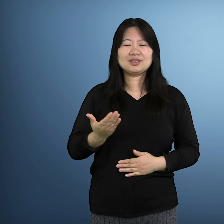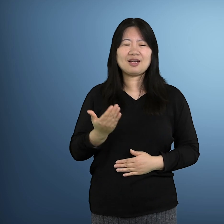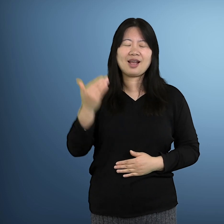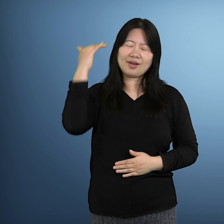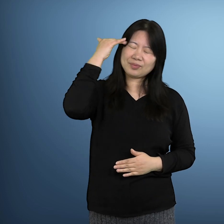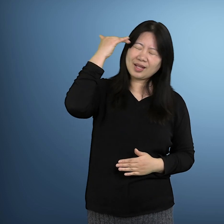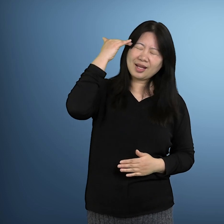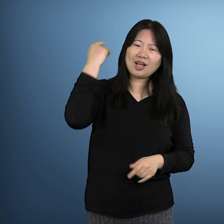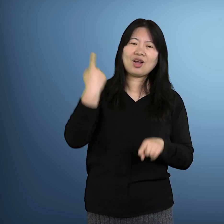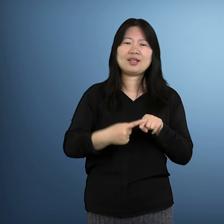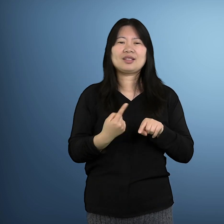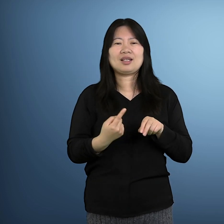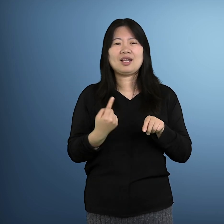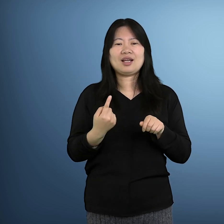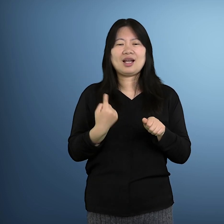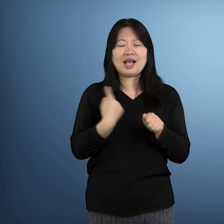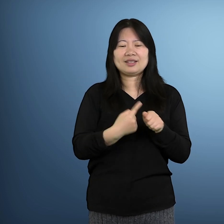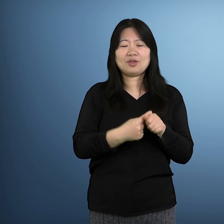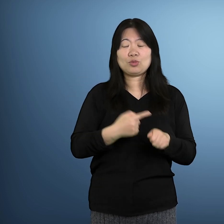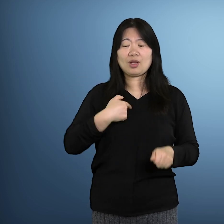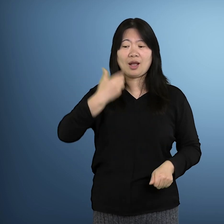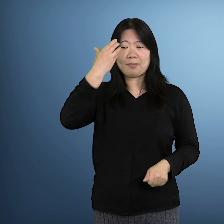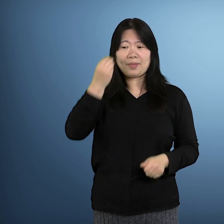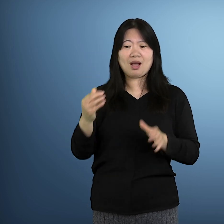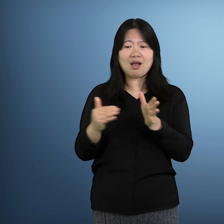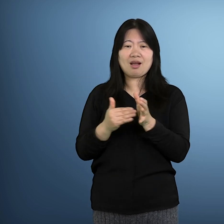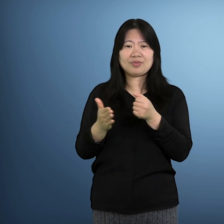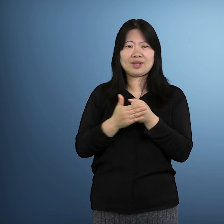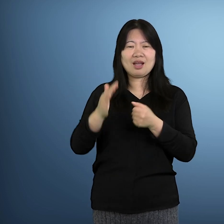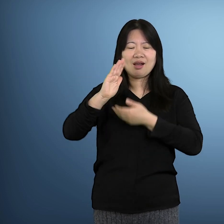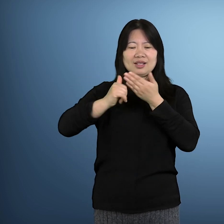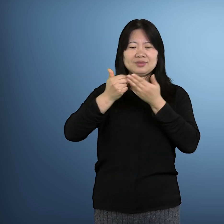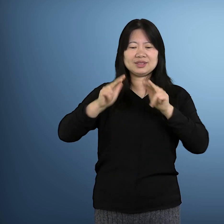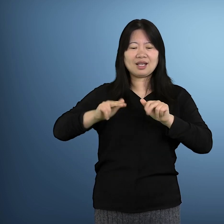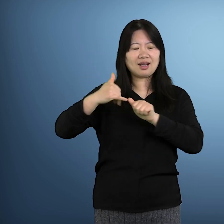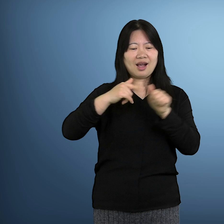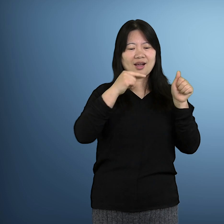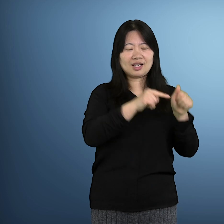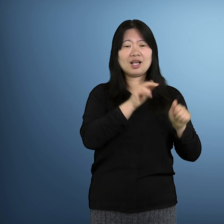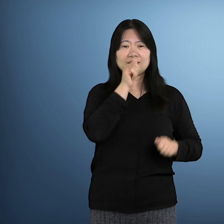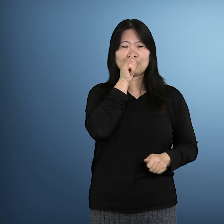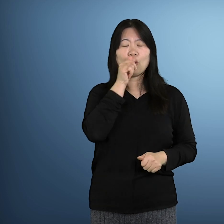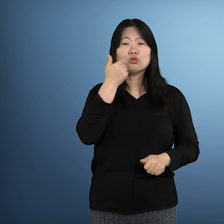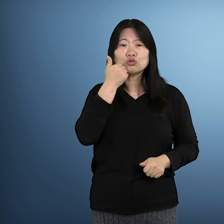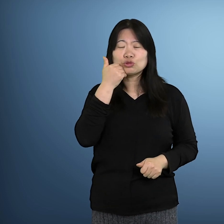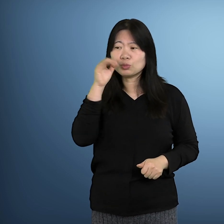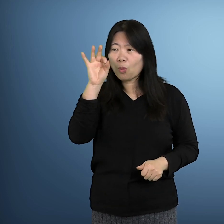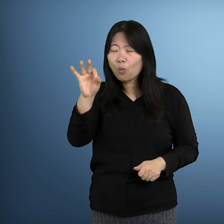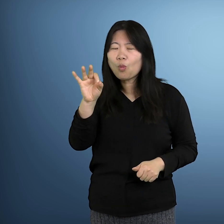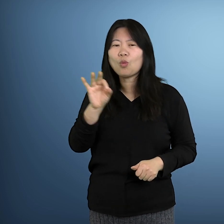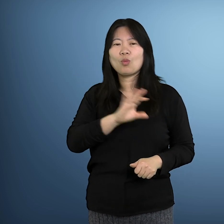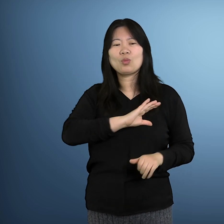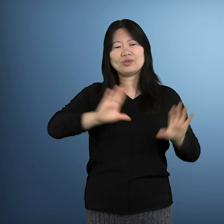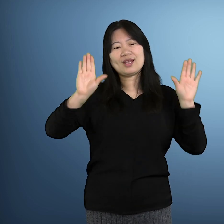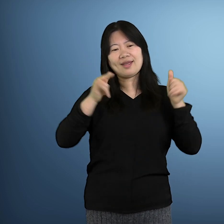괴롭히는 학대도 내가 보았으니. 하나님이 이제 가라 그래요. 누구 보고? 모세